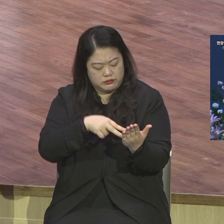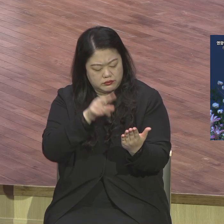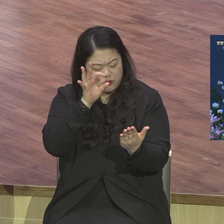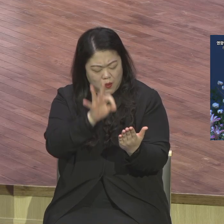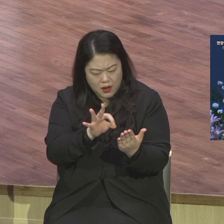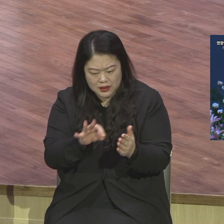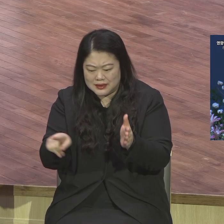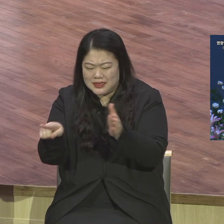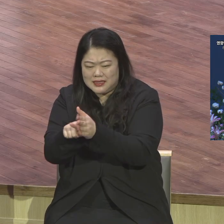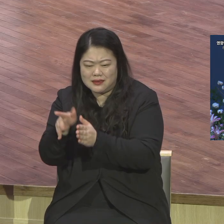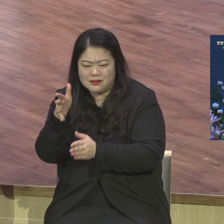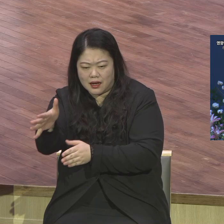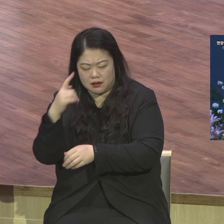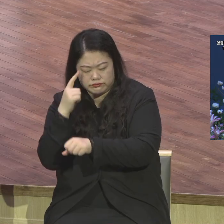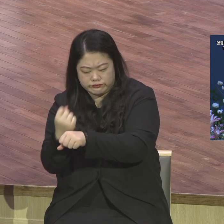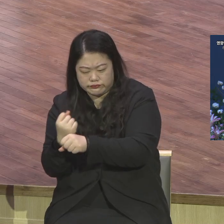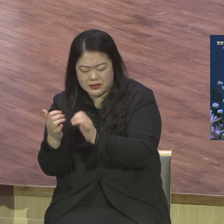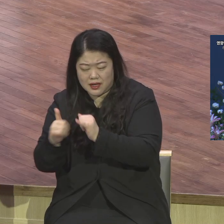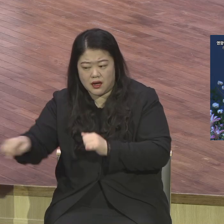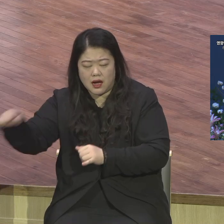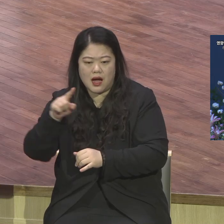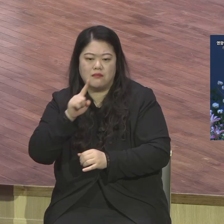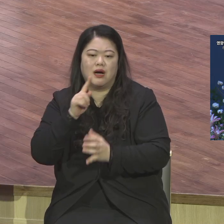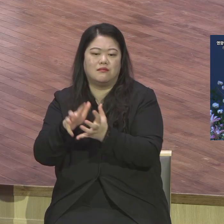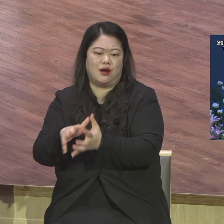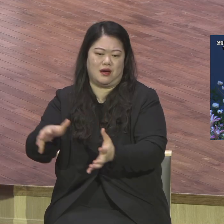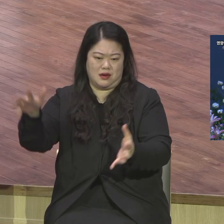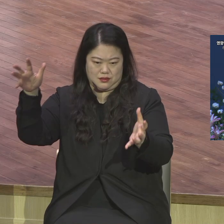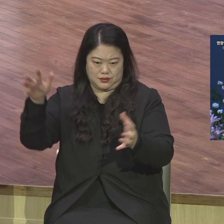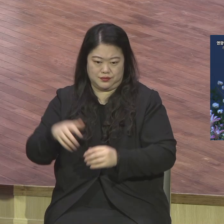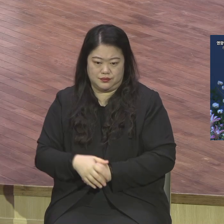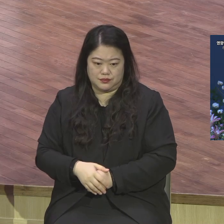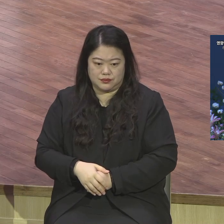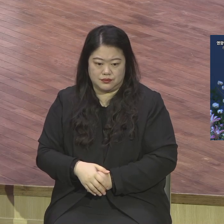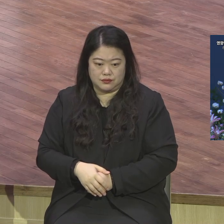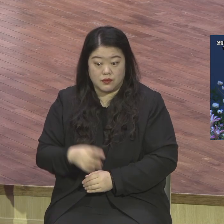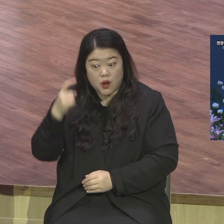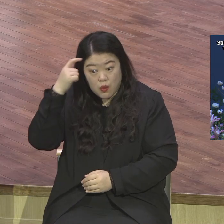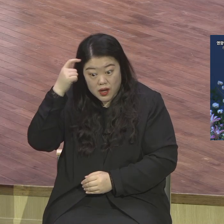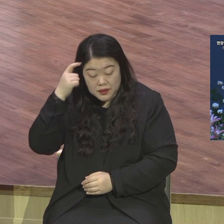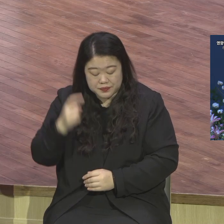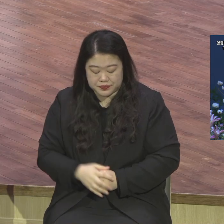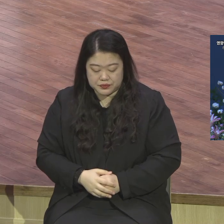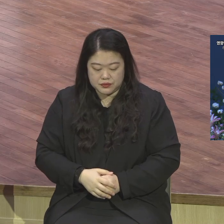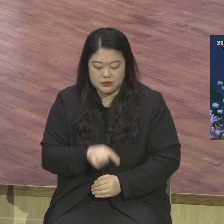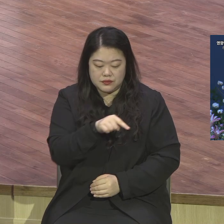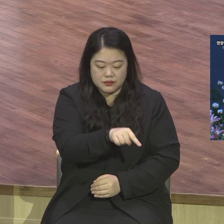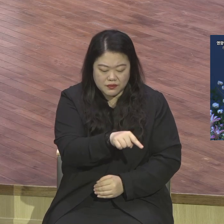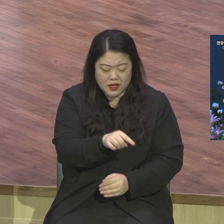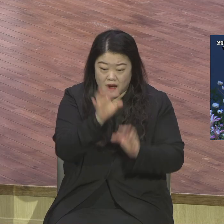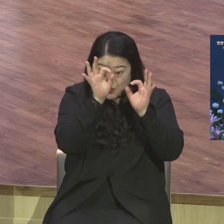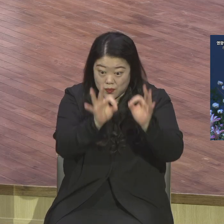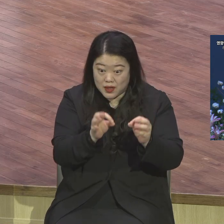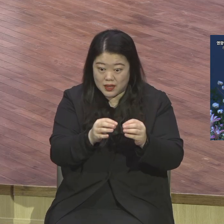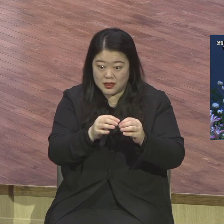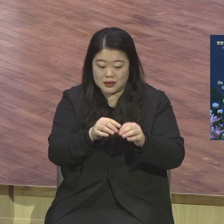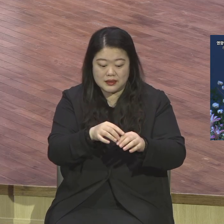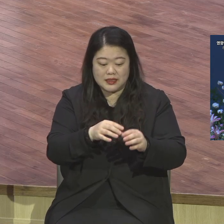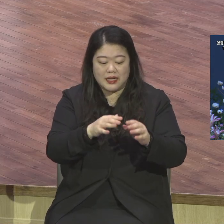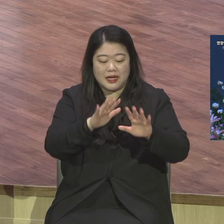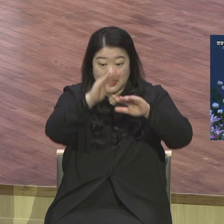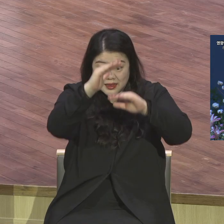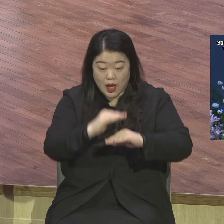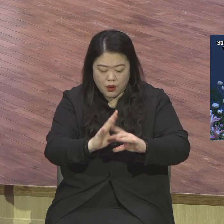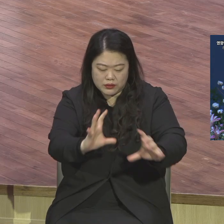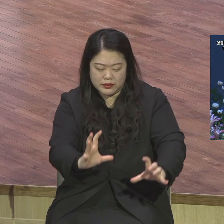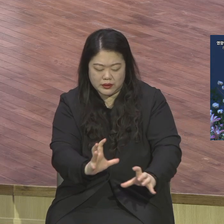서신입니다. 야고보서가 이 오랜 세월 동안 논쟁이 있었던 것은 믿음으로